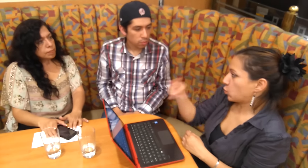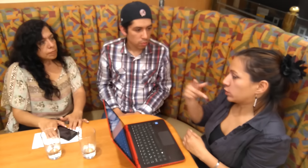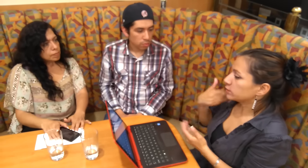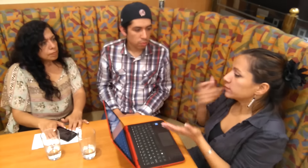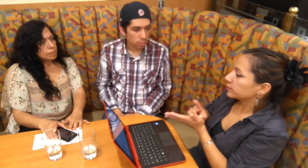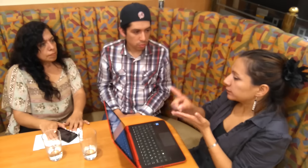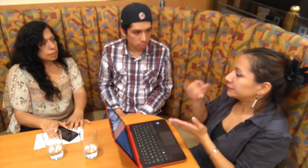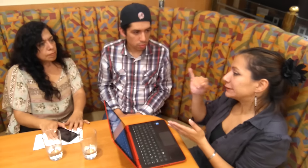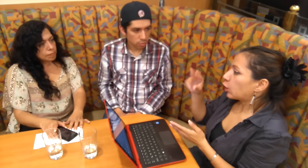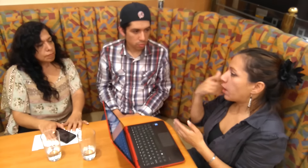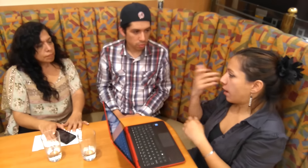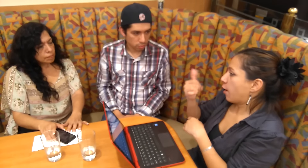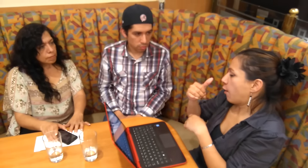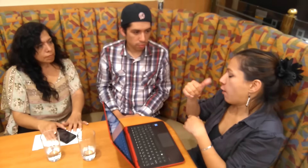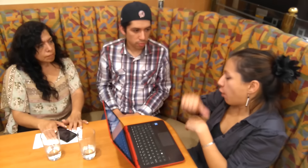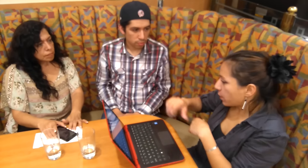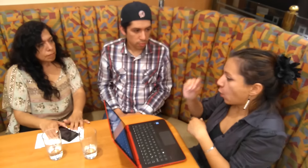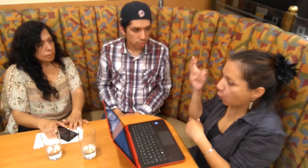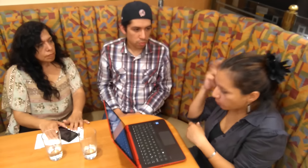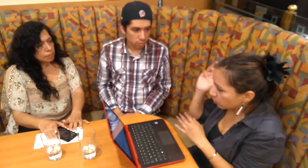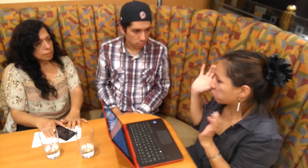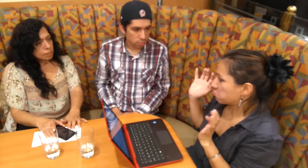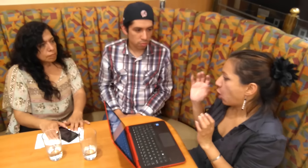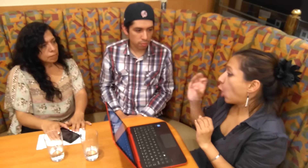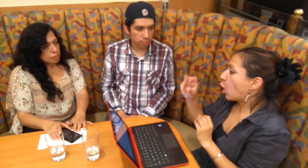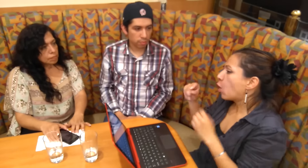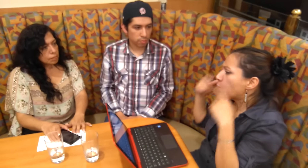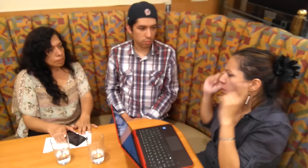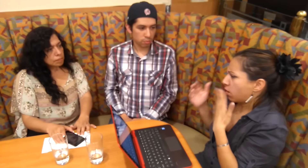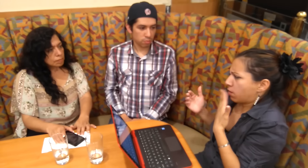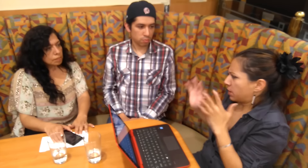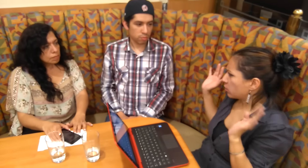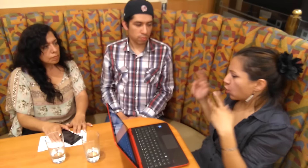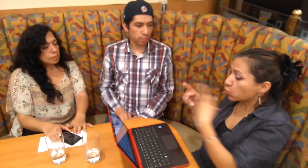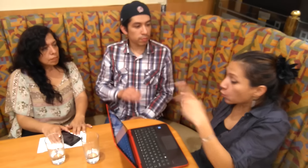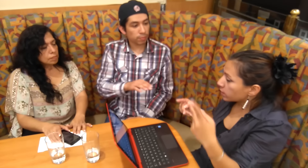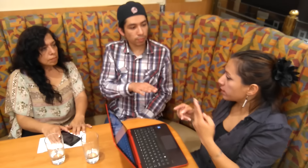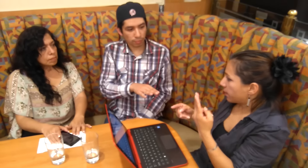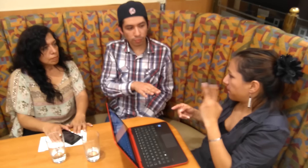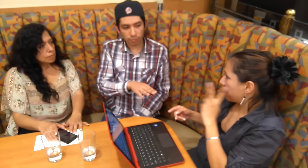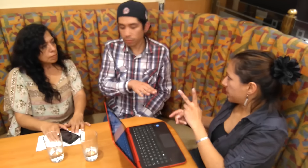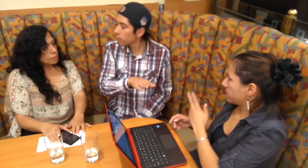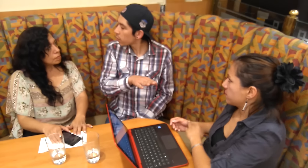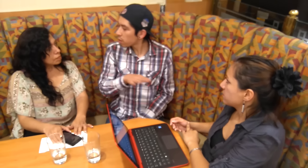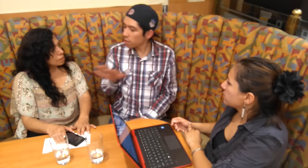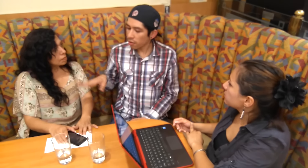papás tienen el derecho de esta información.